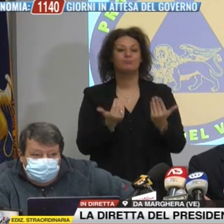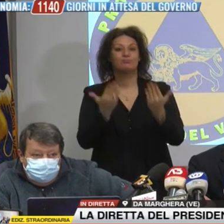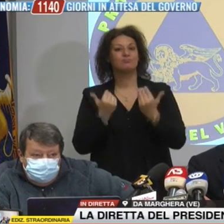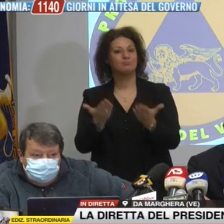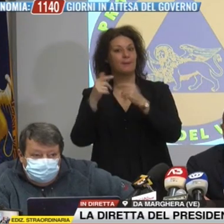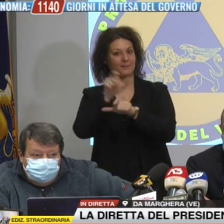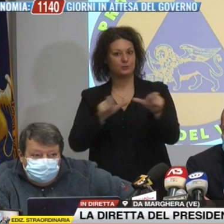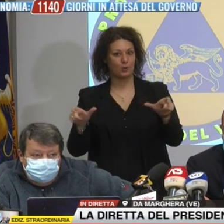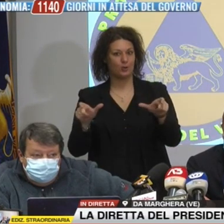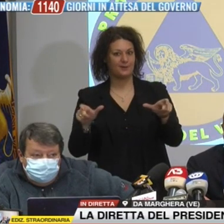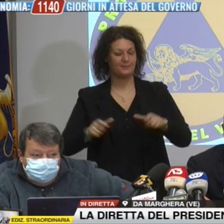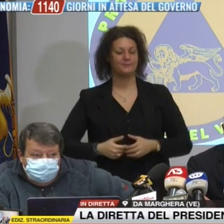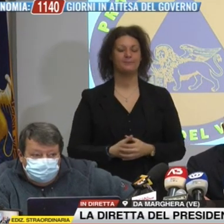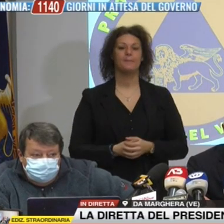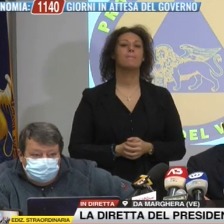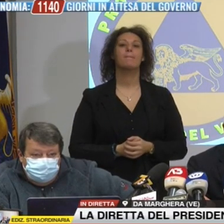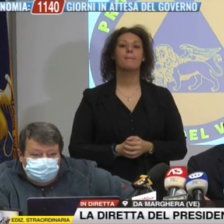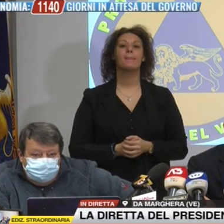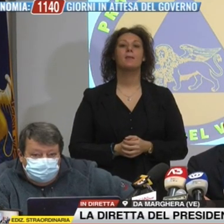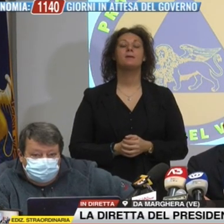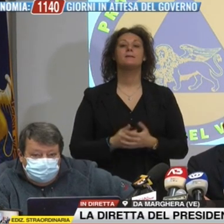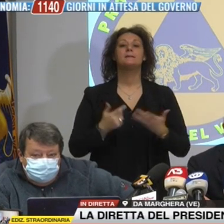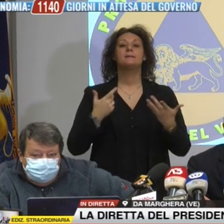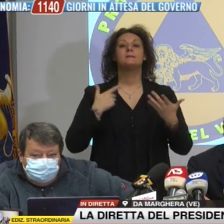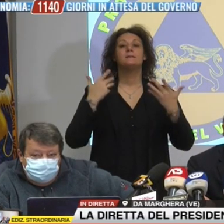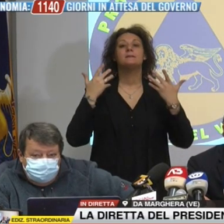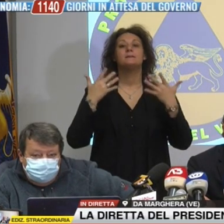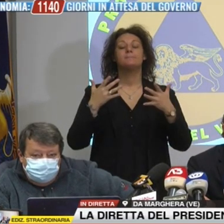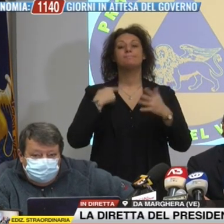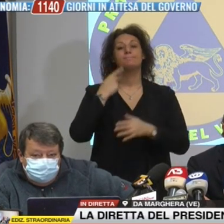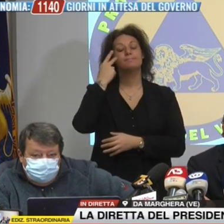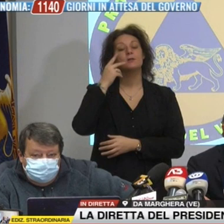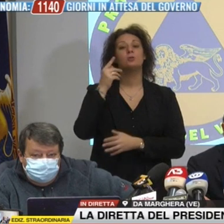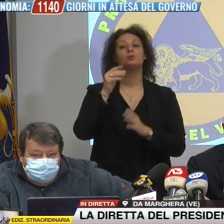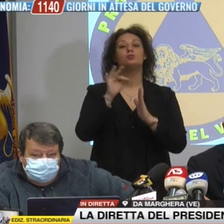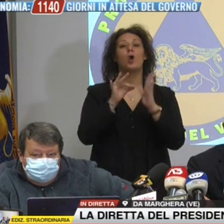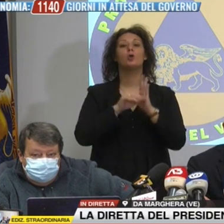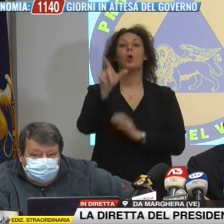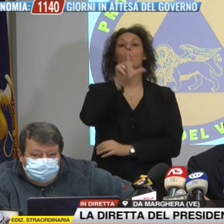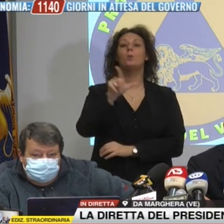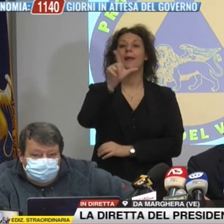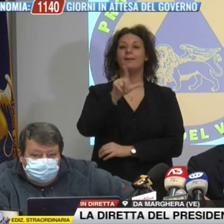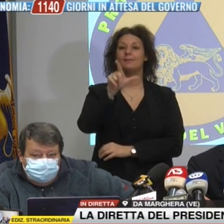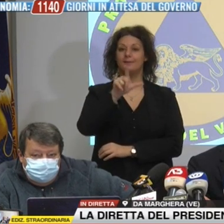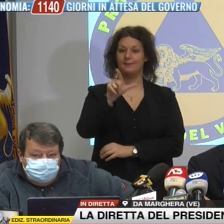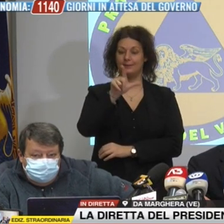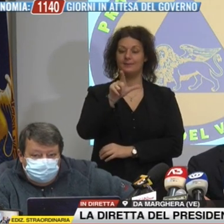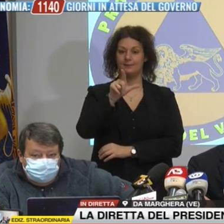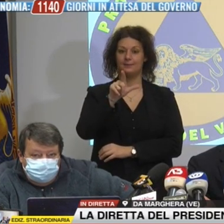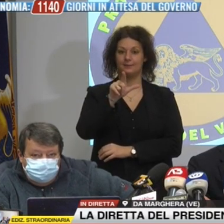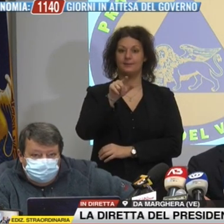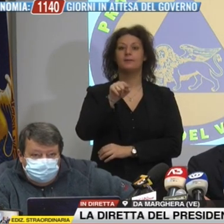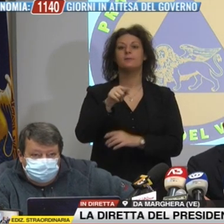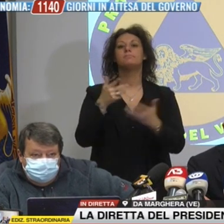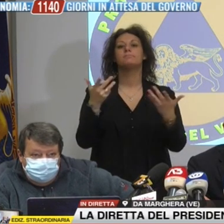Informo già che abbiamo fatto una verifica, il prefestivo di lunedì è prefestivo, quindi i centri commerciali e